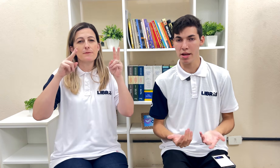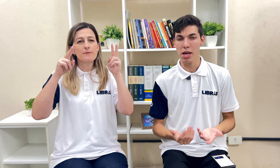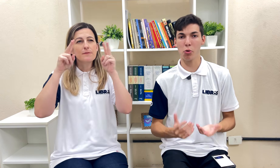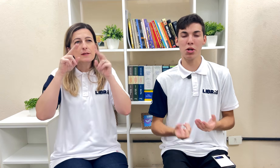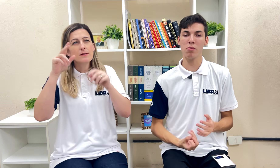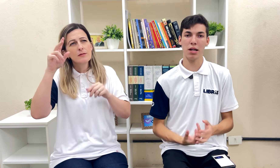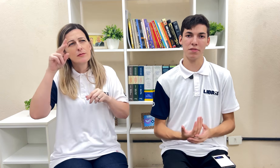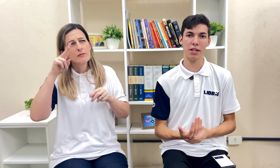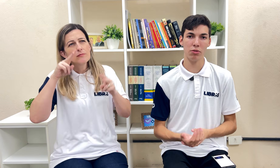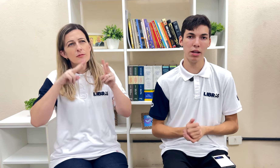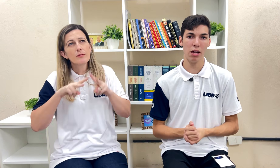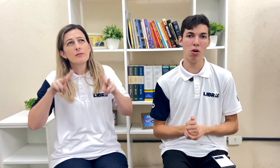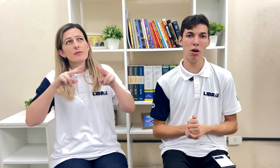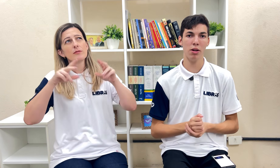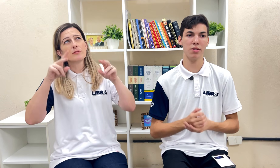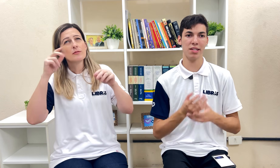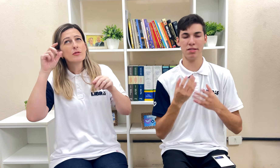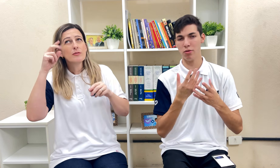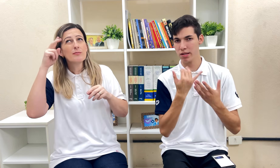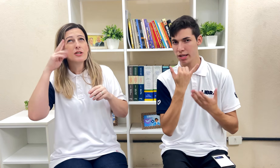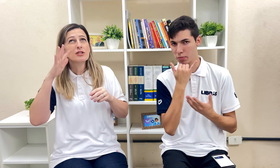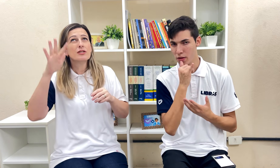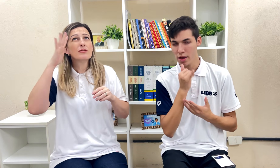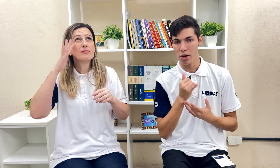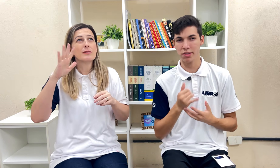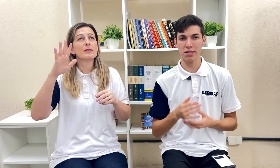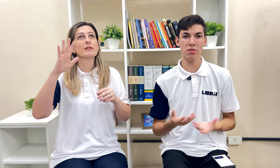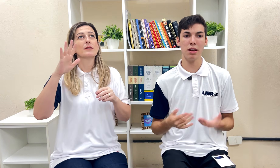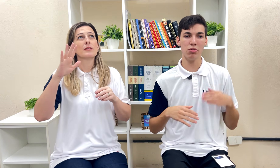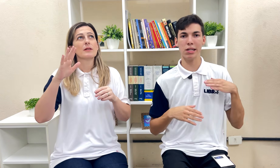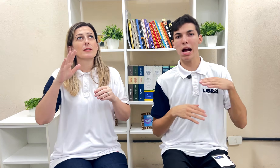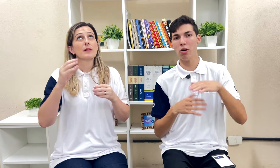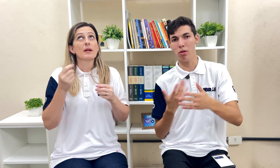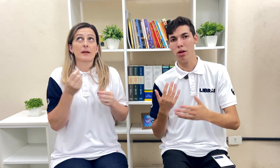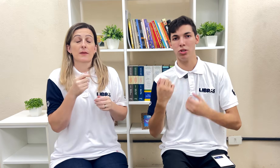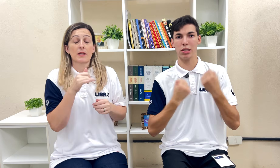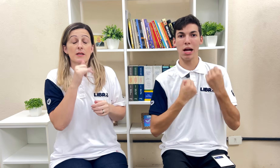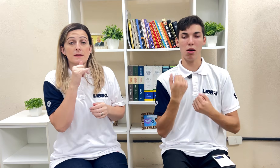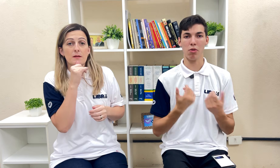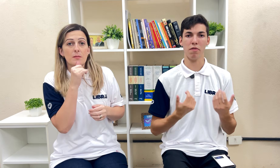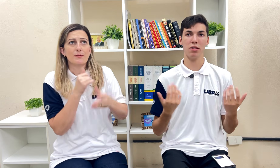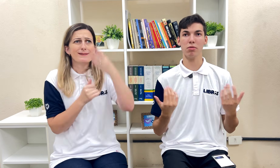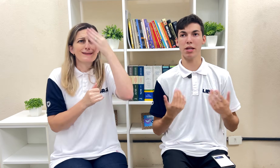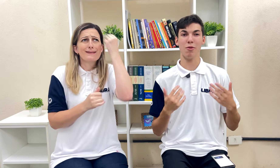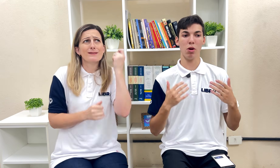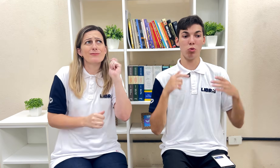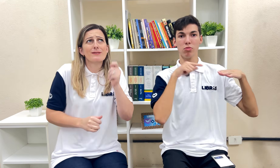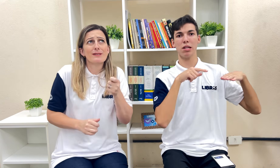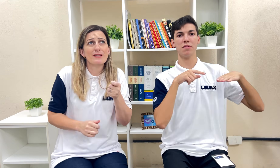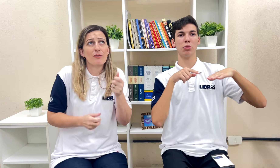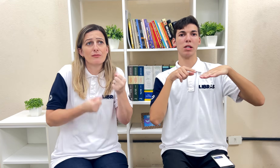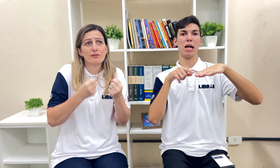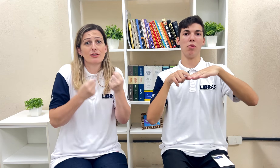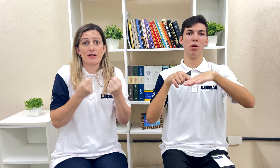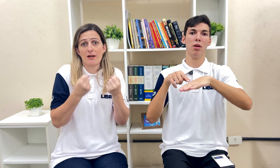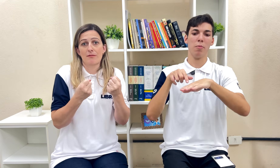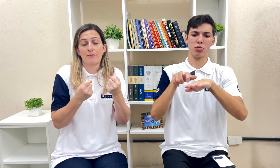eu crio um classificador ali na hora. Eu esqueci um exemplo. Eu esqueci o sinal de carro, eu faço o quê? Eu uso um classificador, carro. Posso colocar que